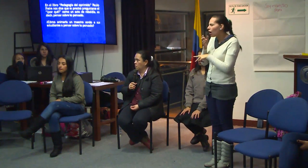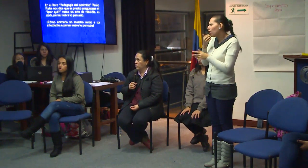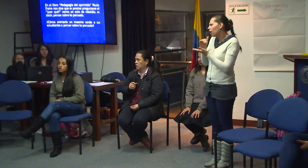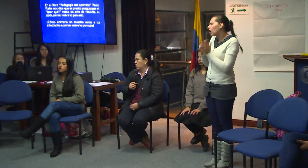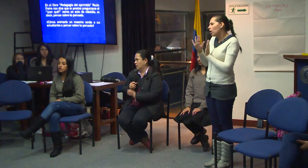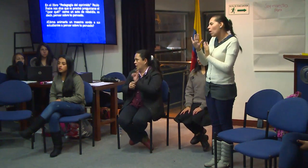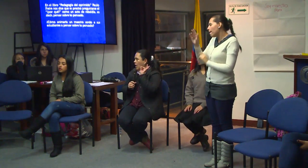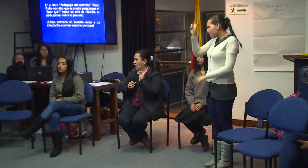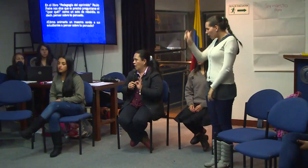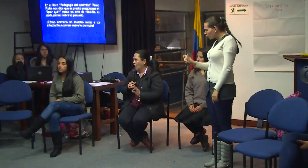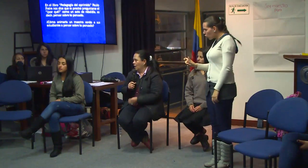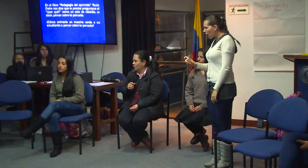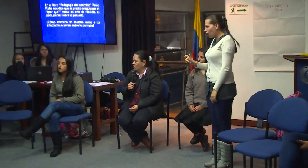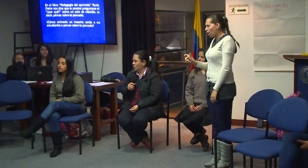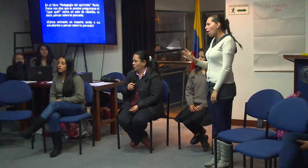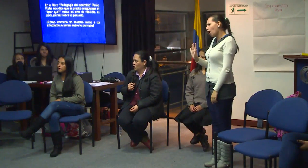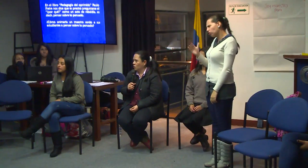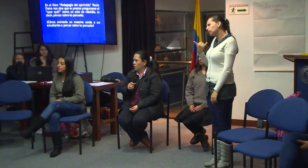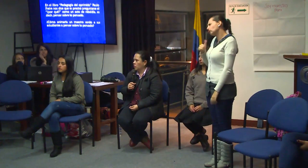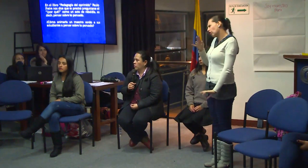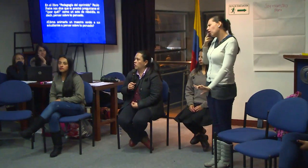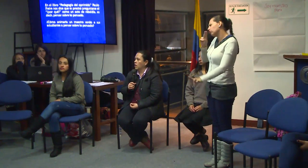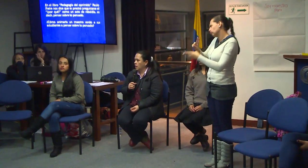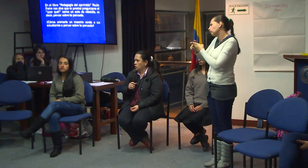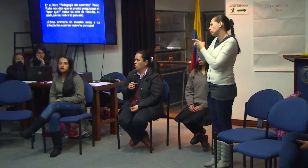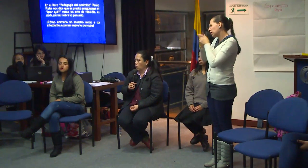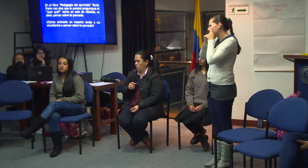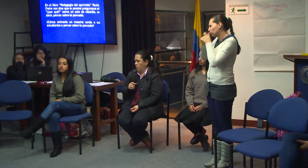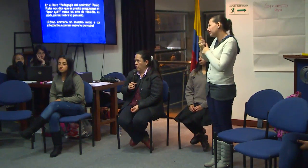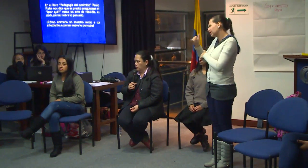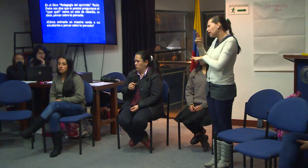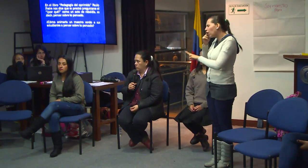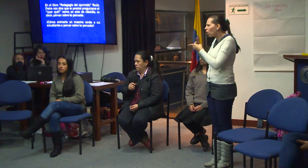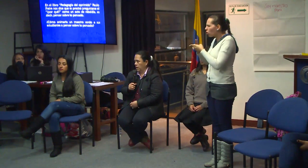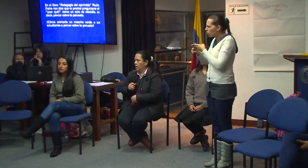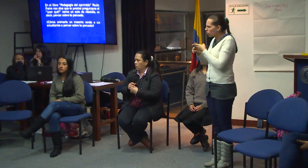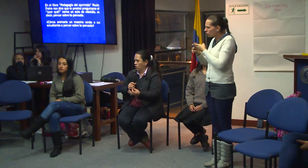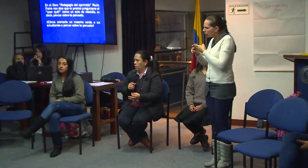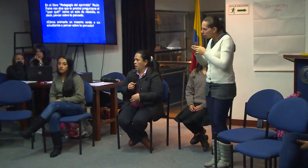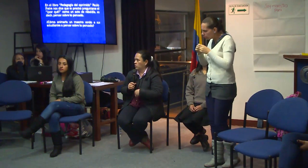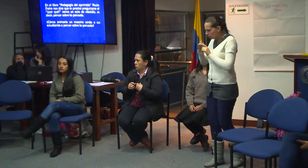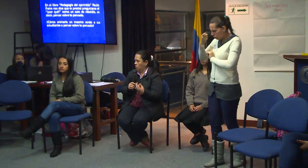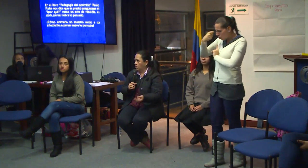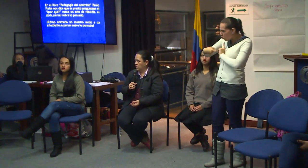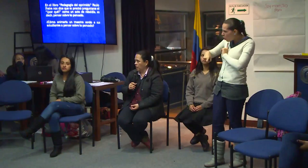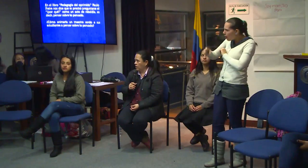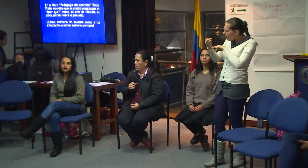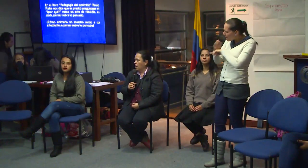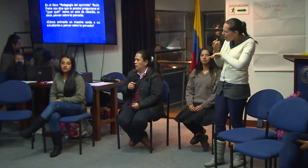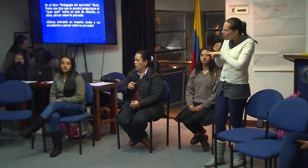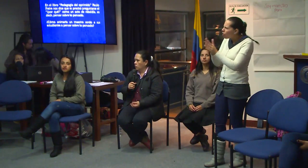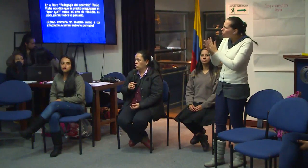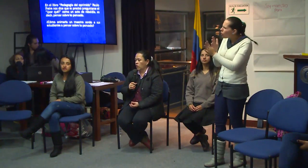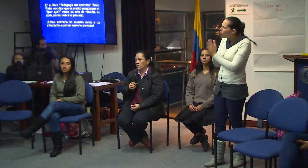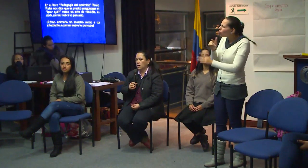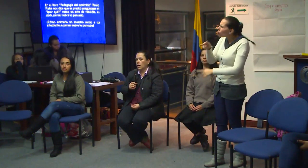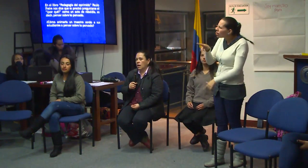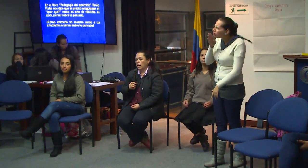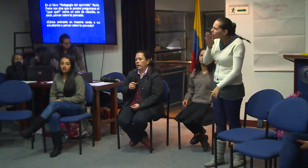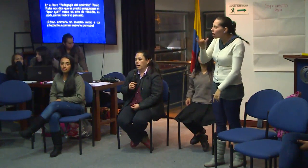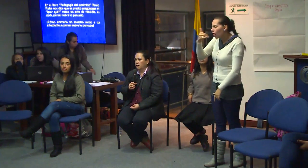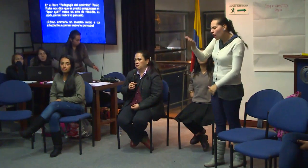posiblemente como personas ya los hemos conocido un poquito, pero quiénes son como maestros, para que luego podamos conversar de